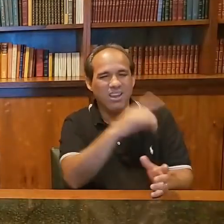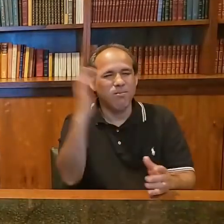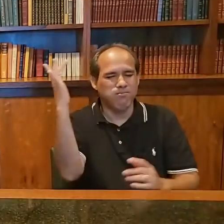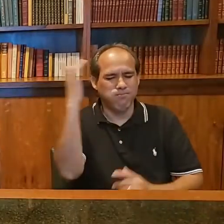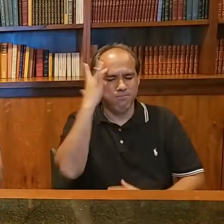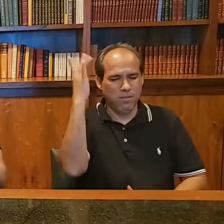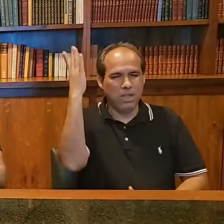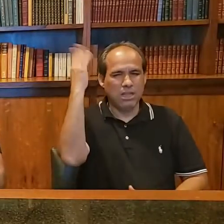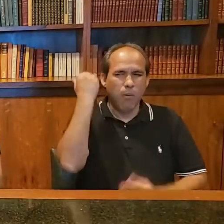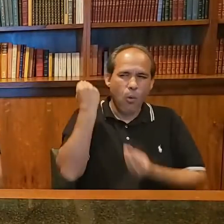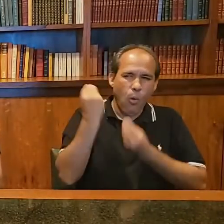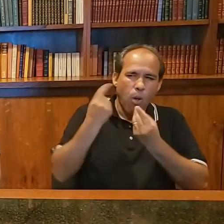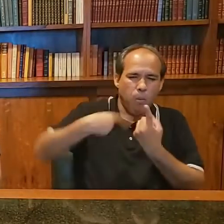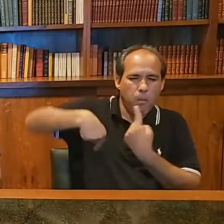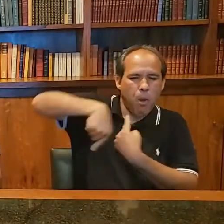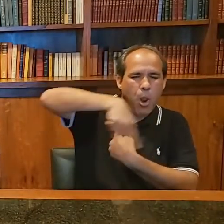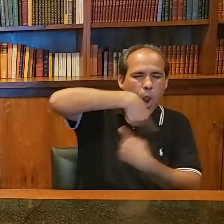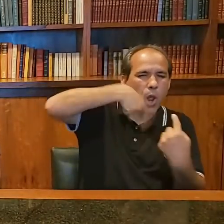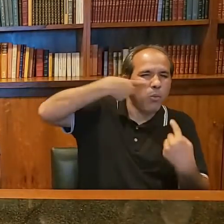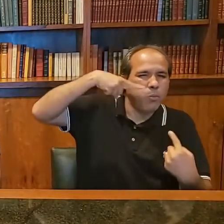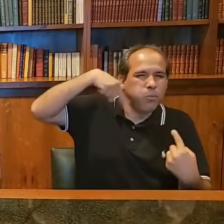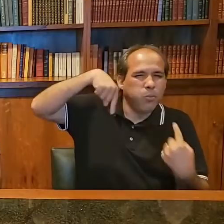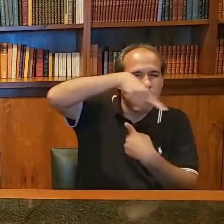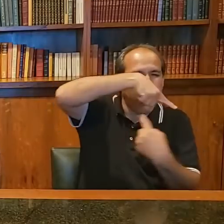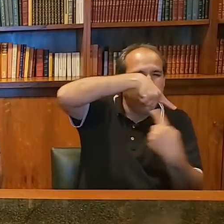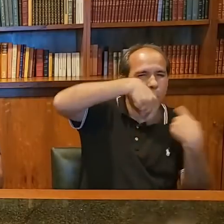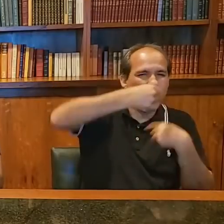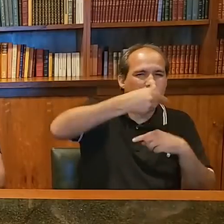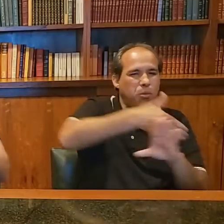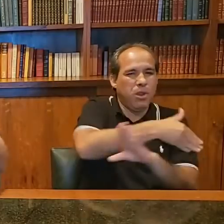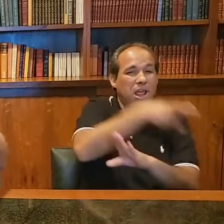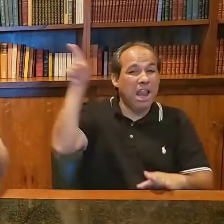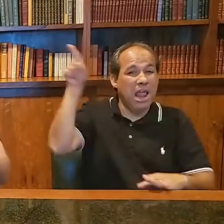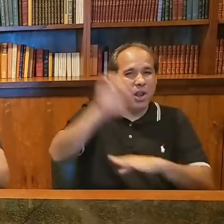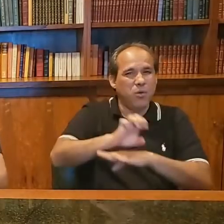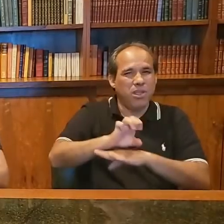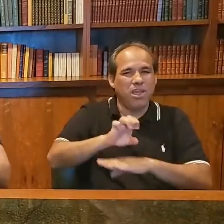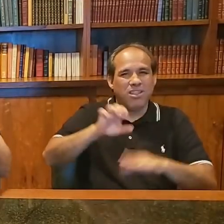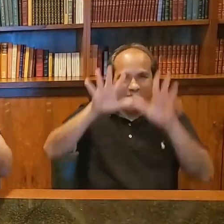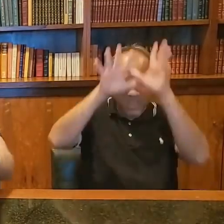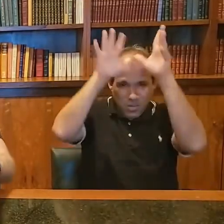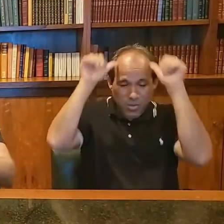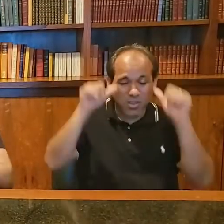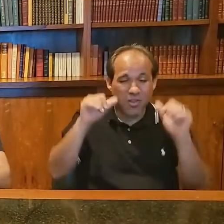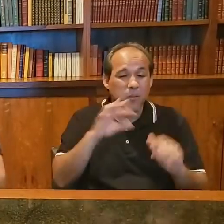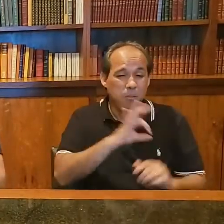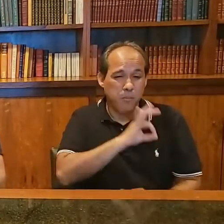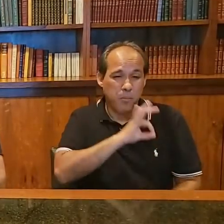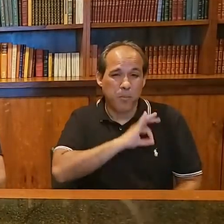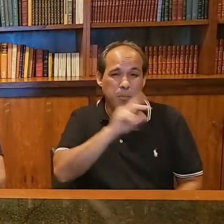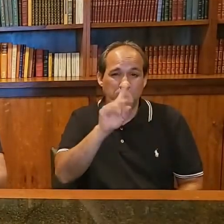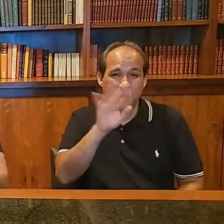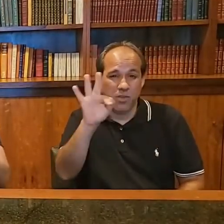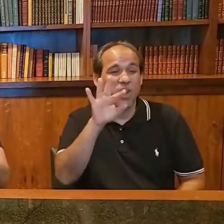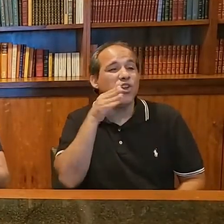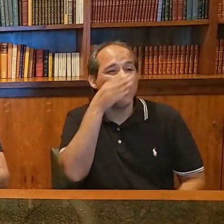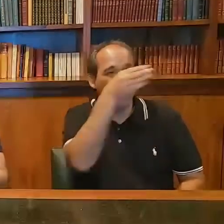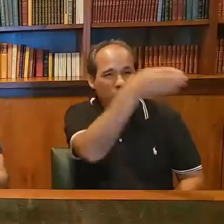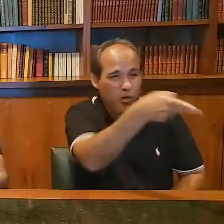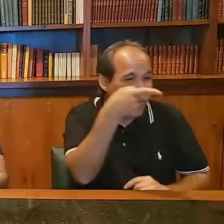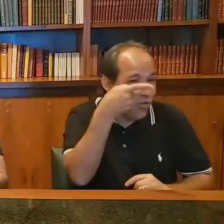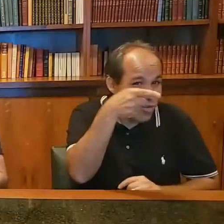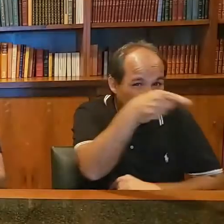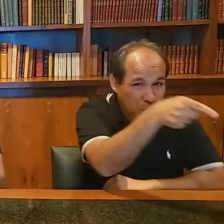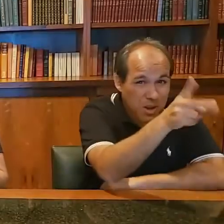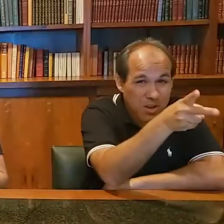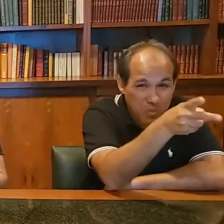desvio de recursos. Sabe o que é desvio de recursos? Lá no estado do Amazonas. A Polícia Federal andou visitando ele, visitando a família dele. Então, quem mata a